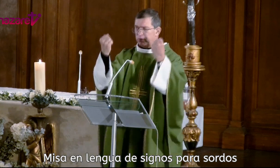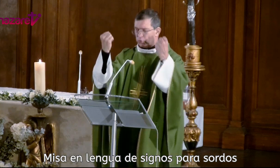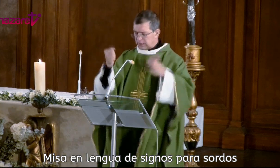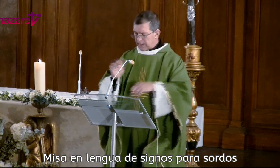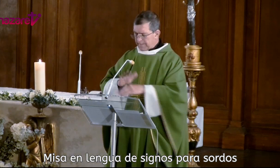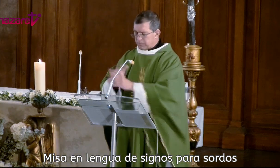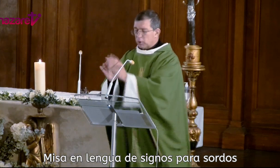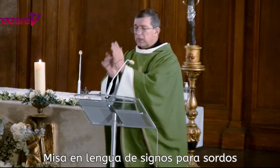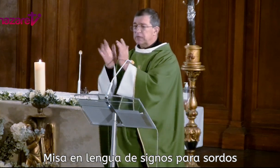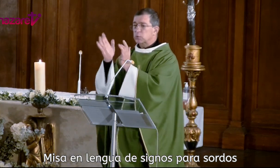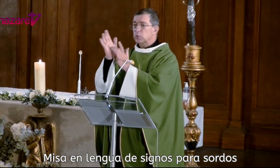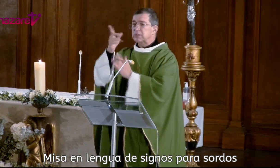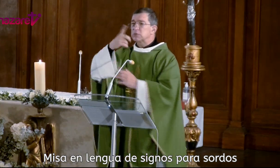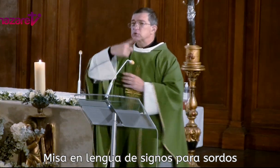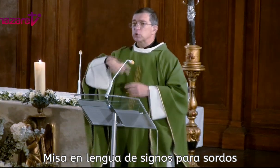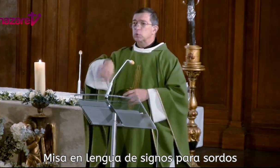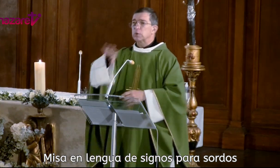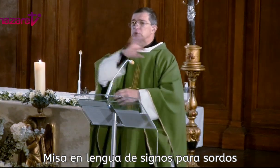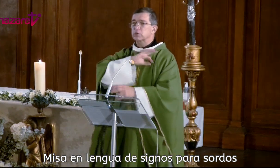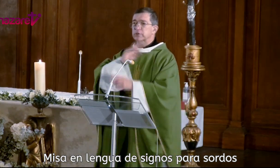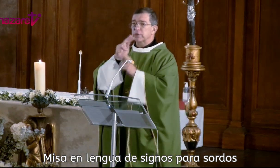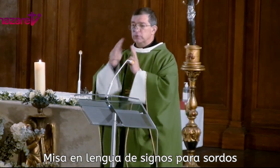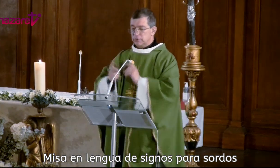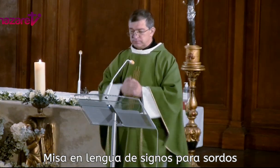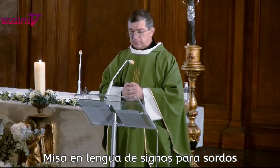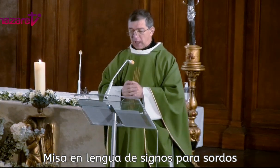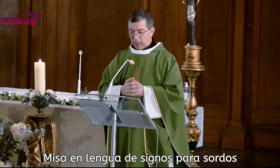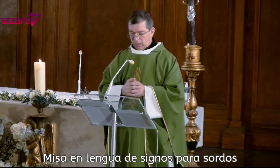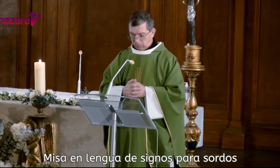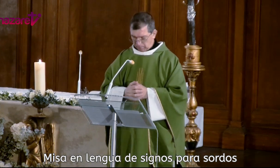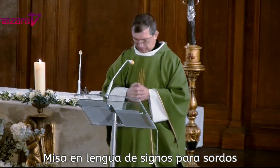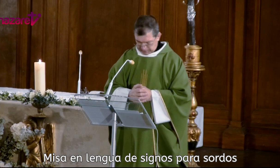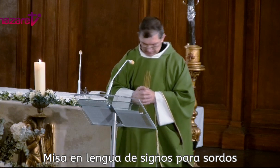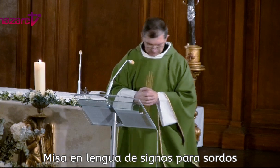salvadora. Por Jesucristo nuestro Señor. Amén.